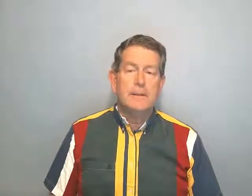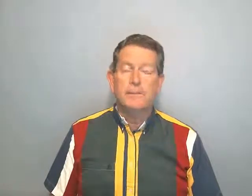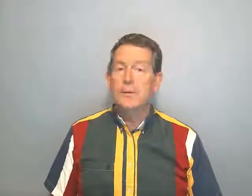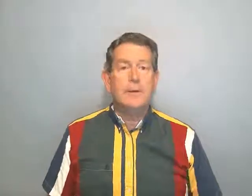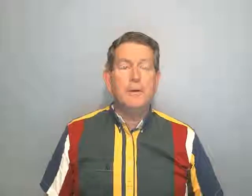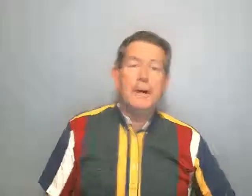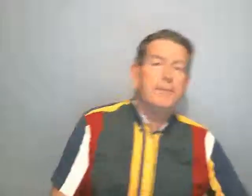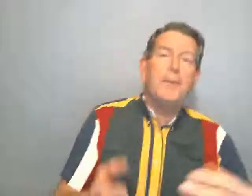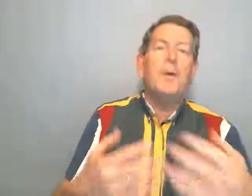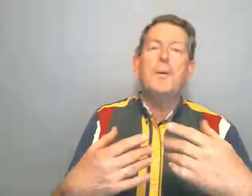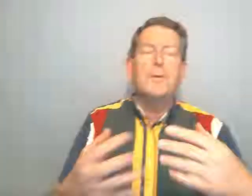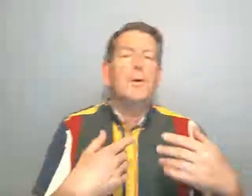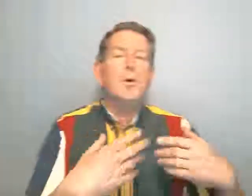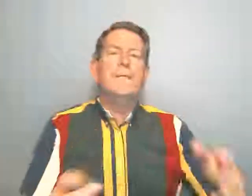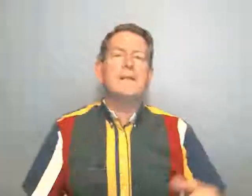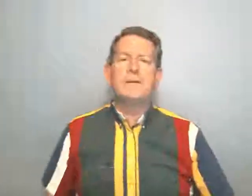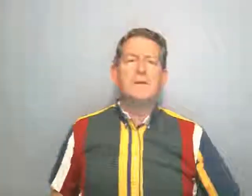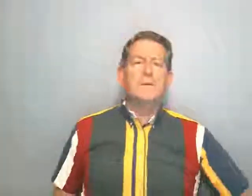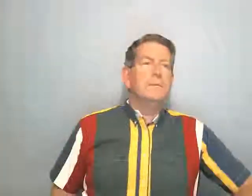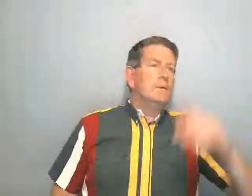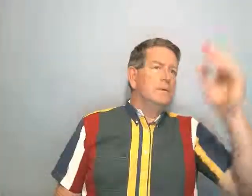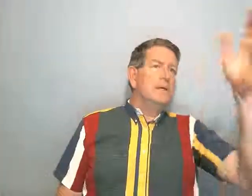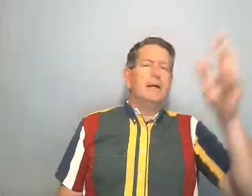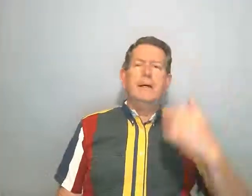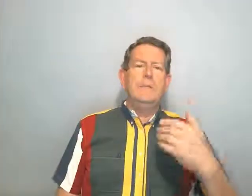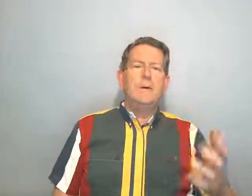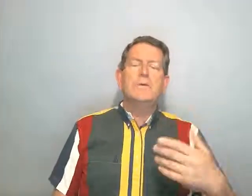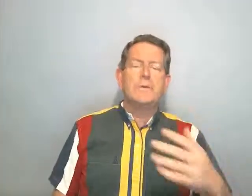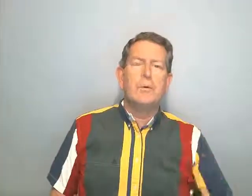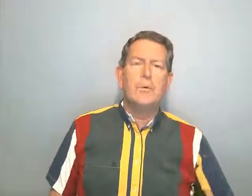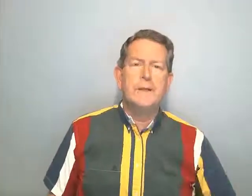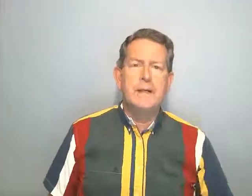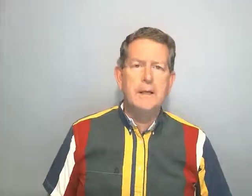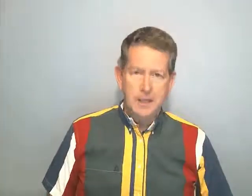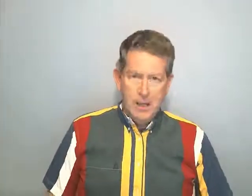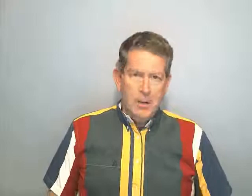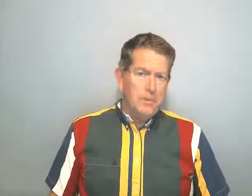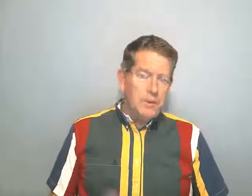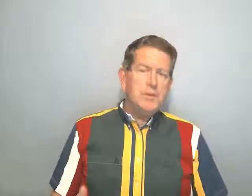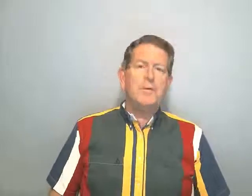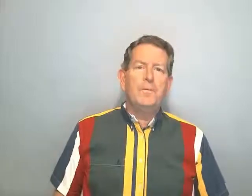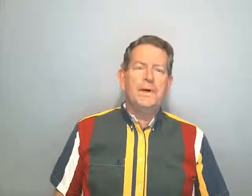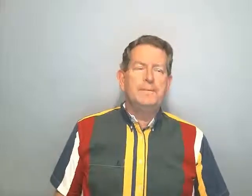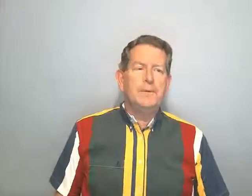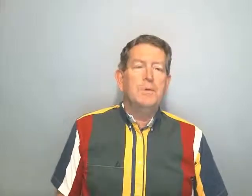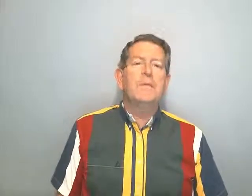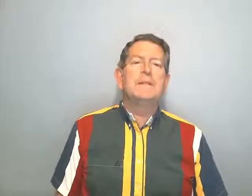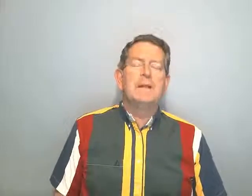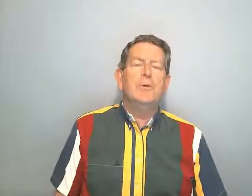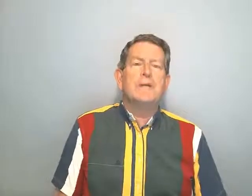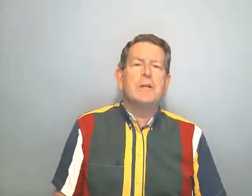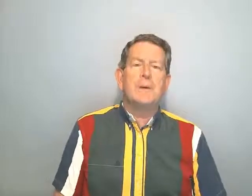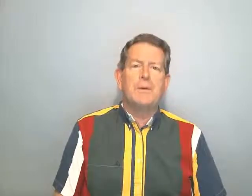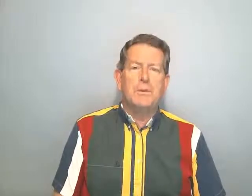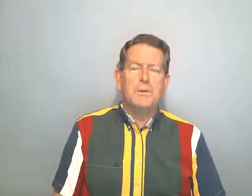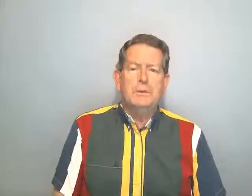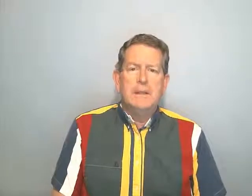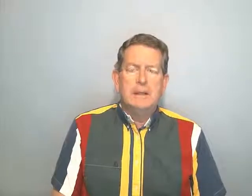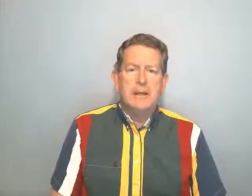Bon, quand même, pendant notre conversation, Michael et moi, nous avons employé plusieurs fois de nouvelles expressions que